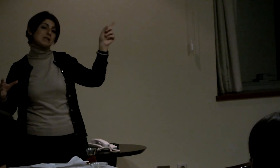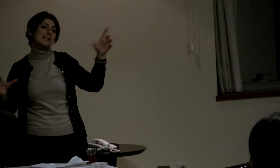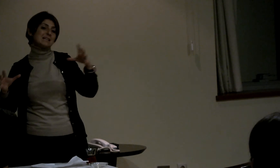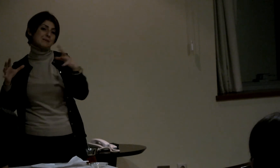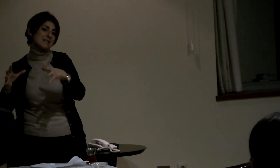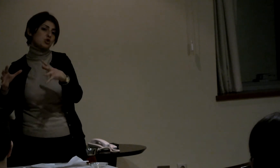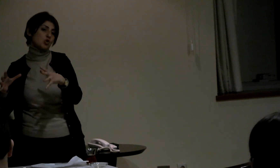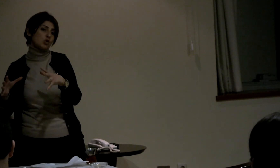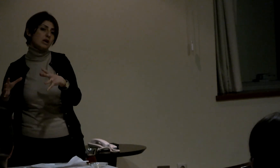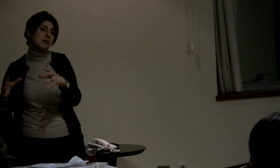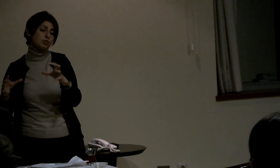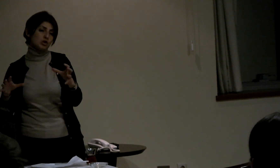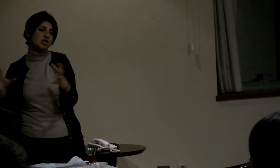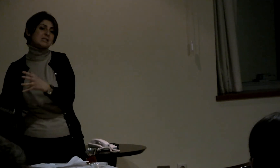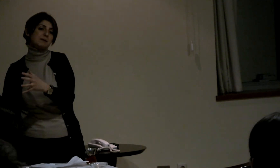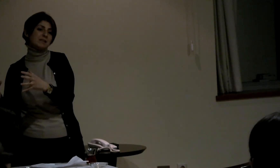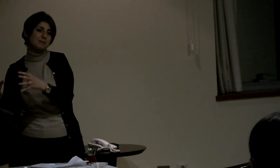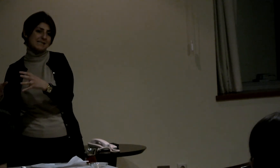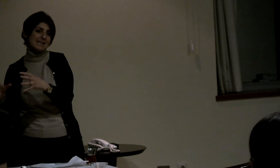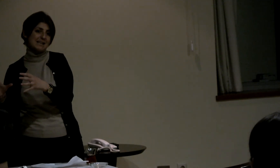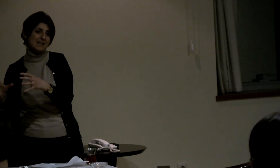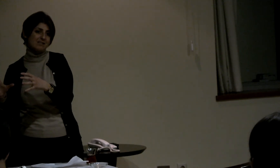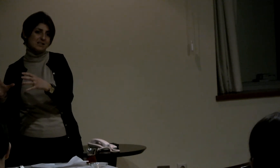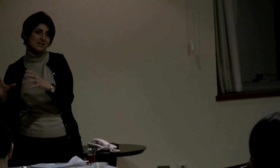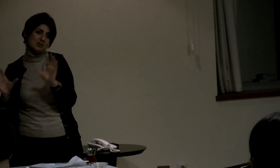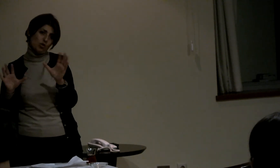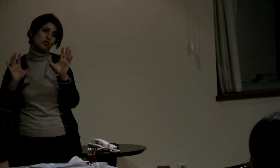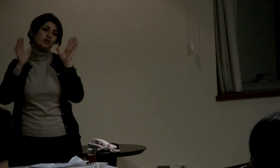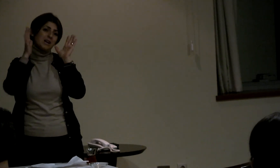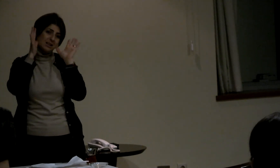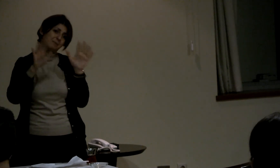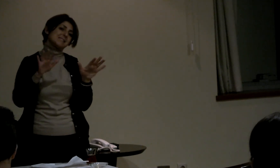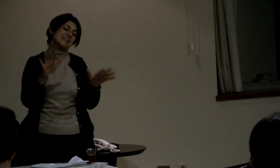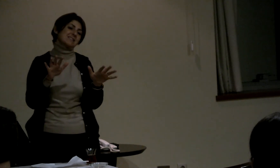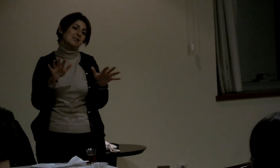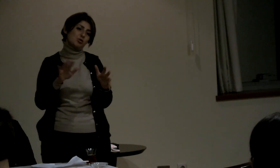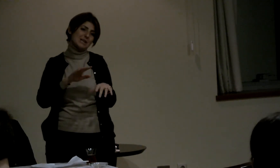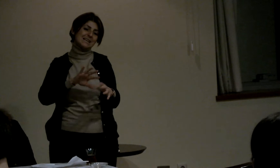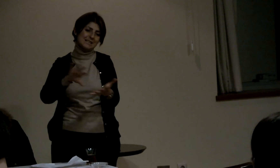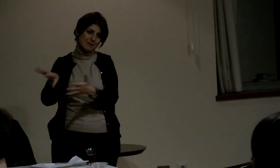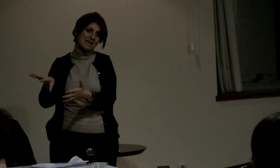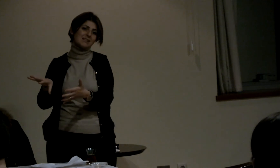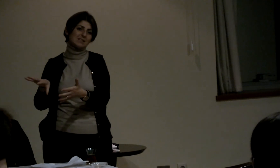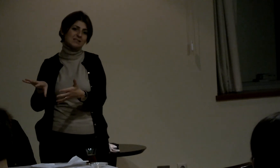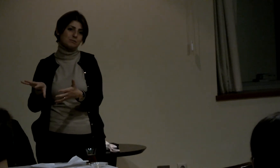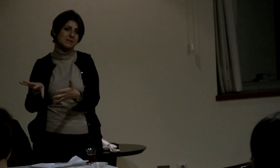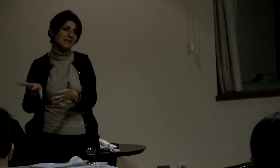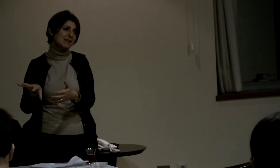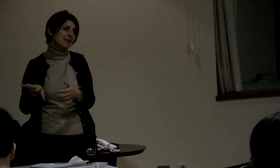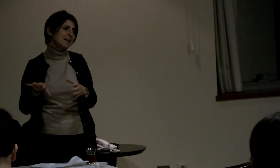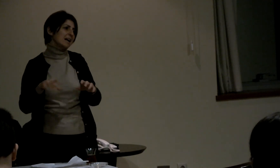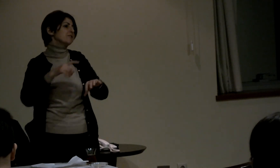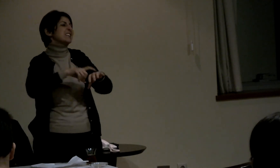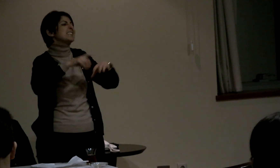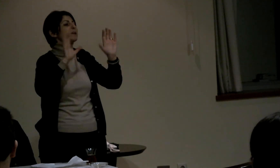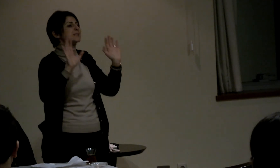özellikle mesela çok bunun için zaman ayırmak isteyenler var. Yani ne olur namaz da kılalım, özellikle bir saat ayırın bize. Hani vakit namazı